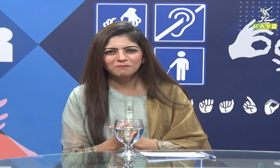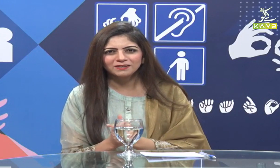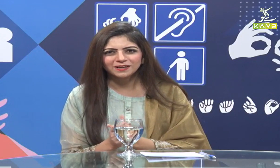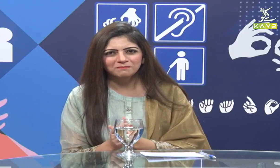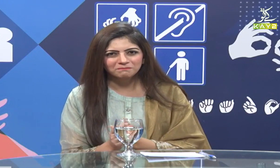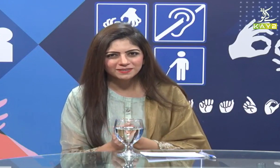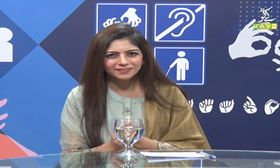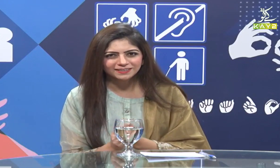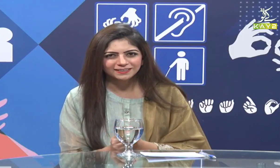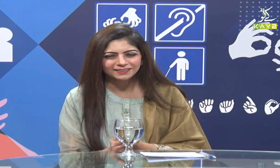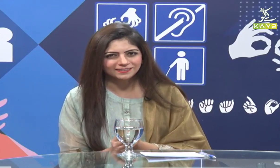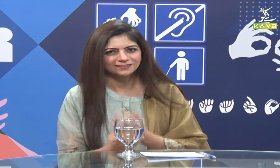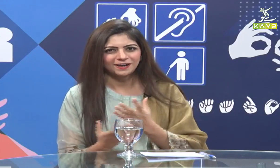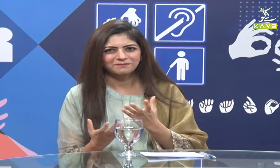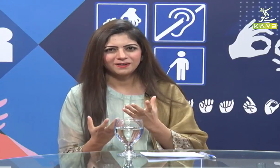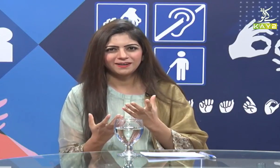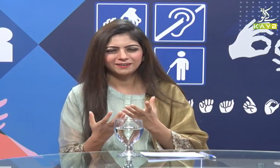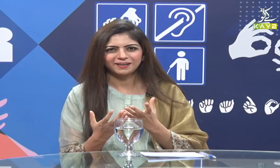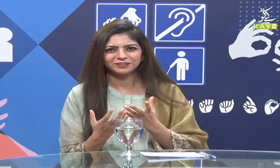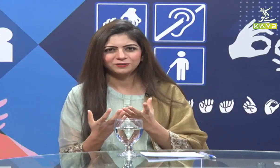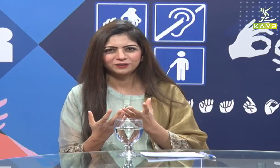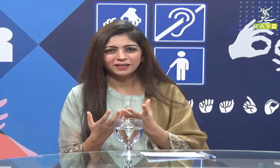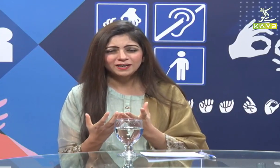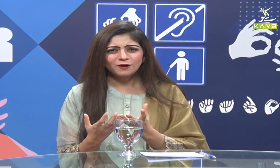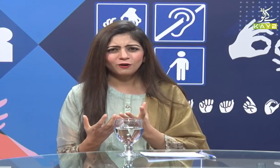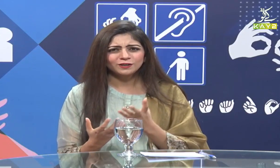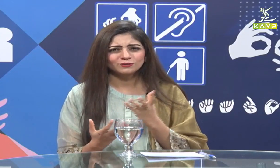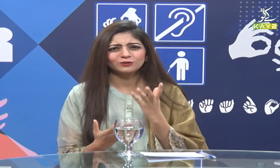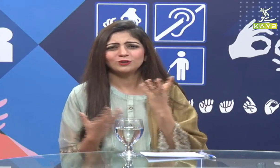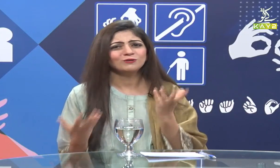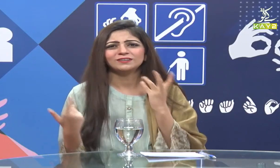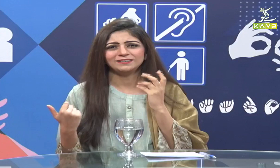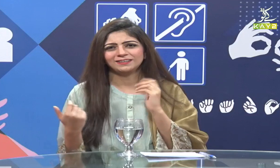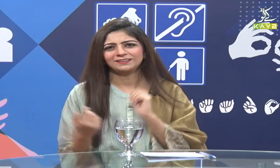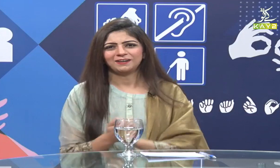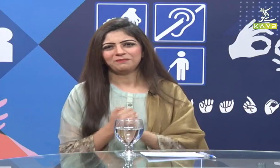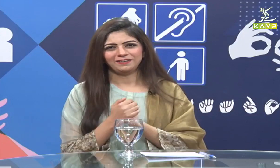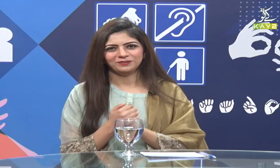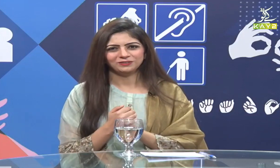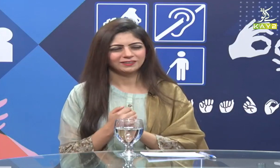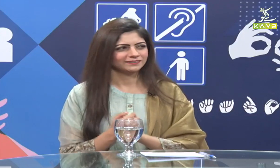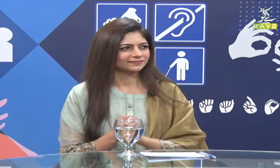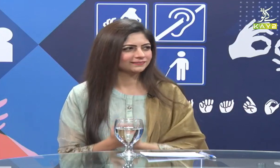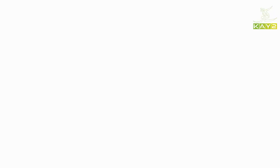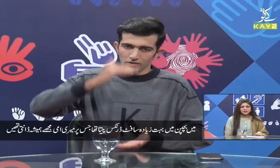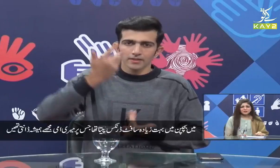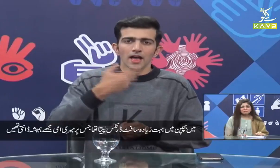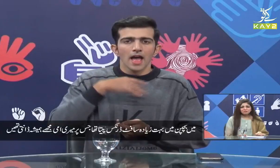अम्मी का बेसिकली किस टाइप का रिएक्शन होता है और इसको क्यों इतनी ज़्यादा डांट पड़ रही होती है।